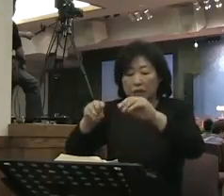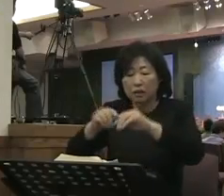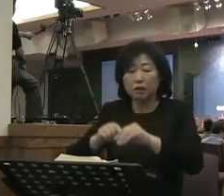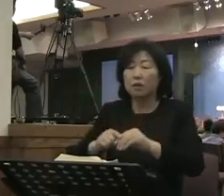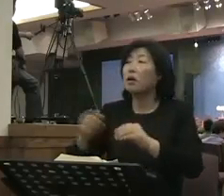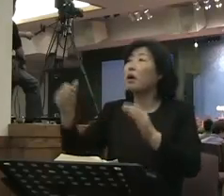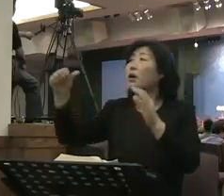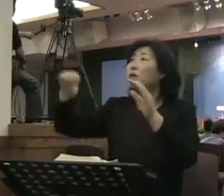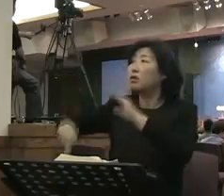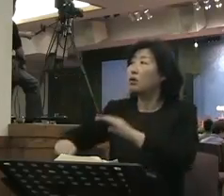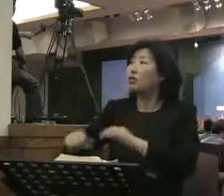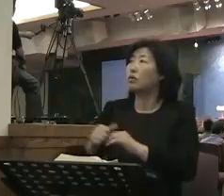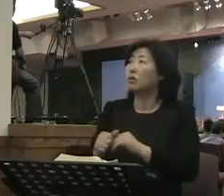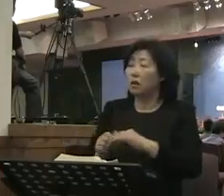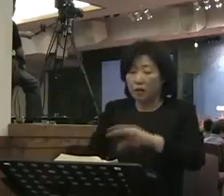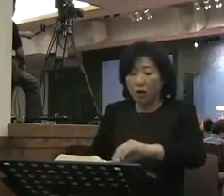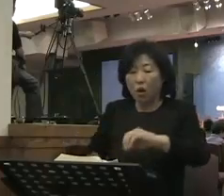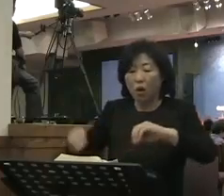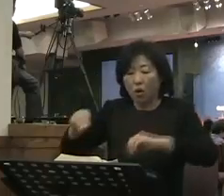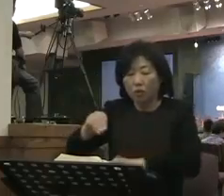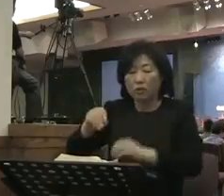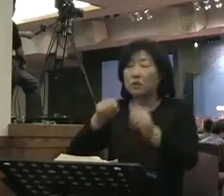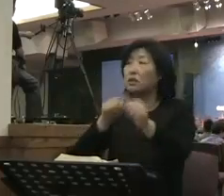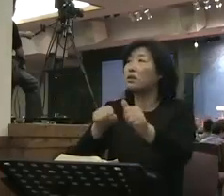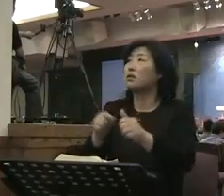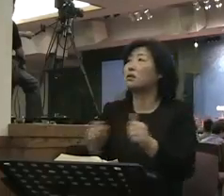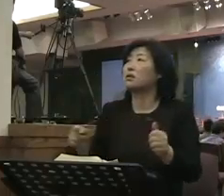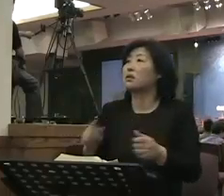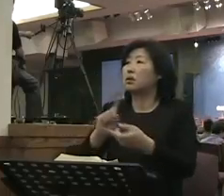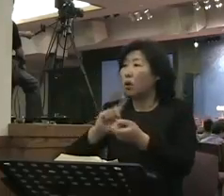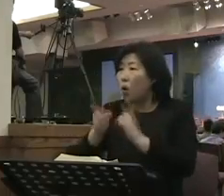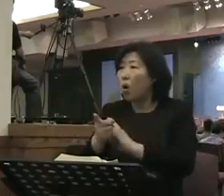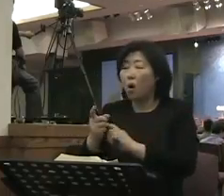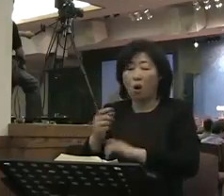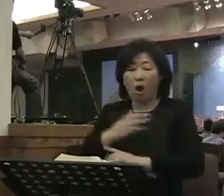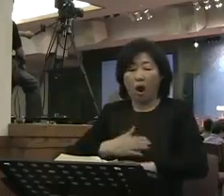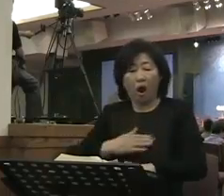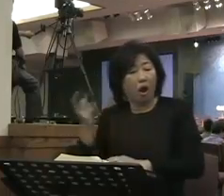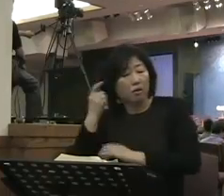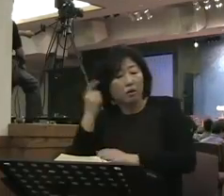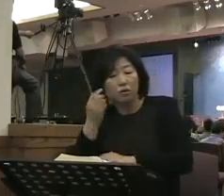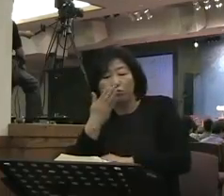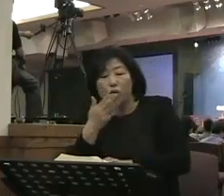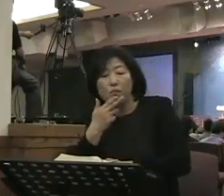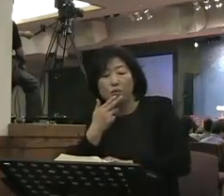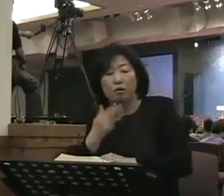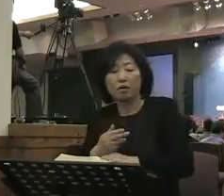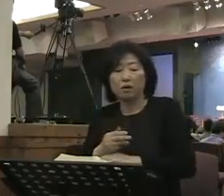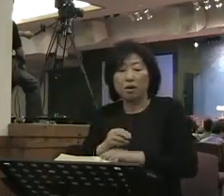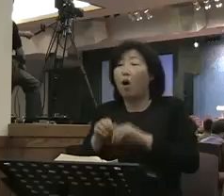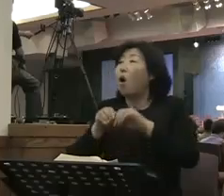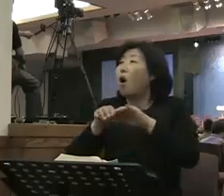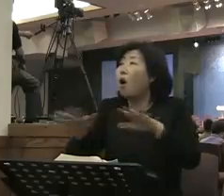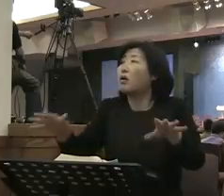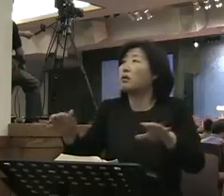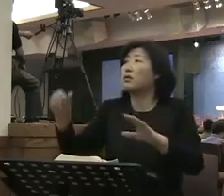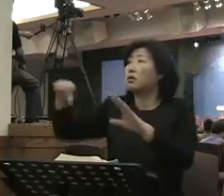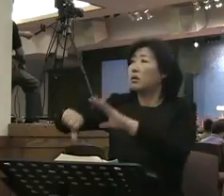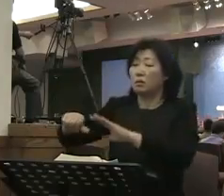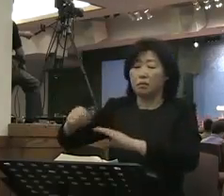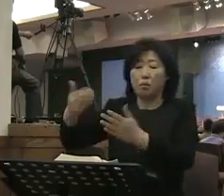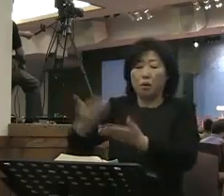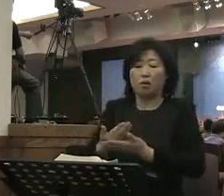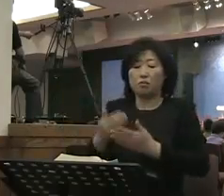저주를 역전시키고 서로 알아들을 수 없고 흩어져 있는 우리의 저주받은